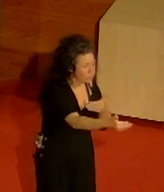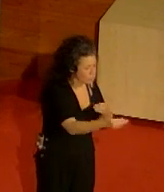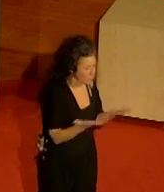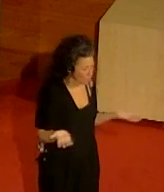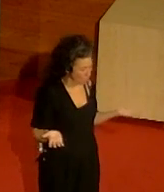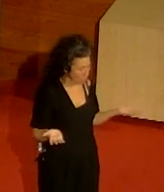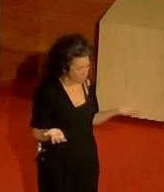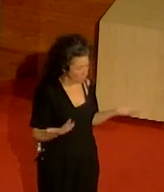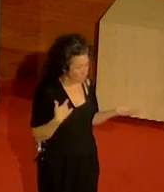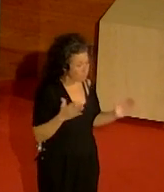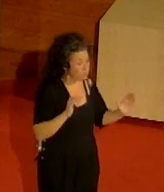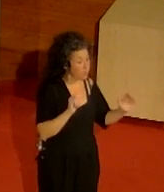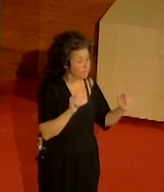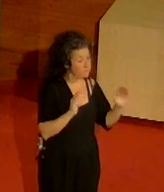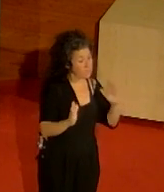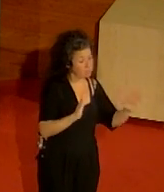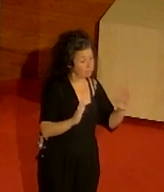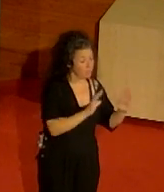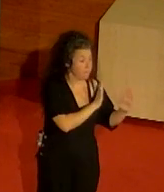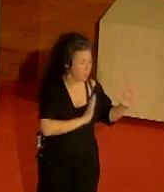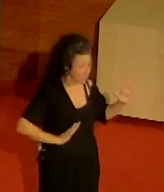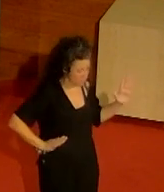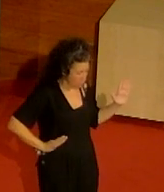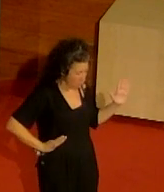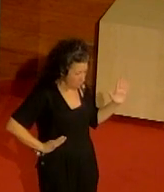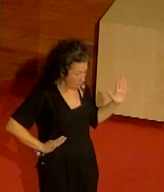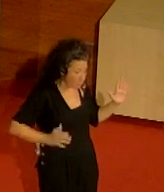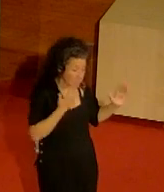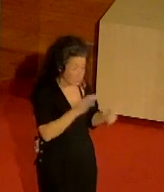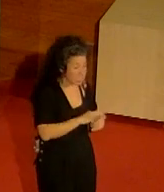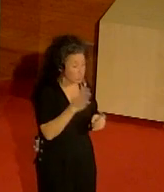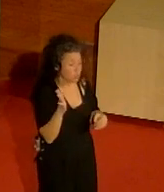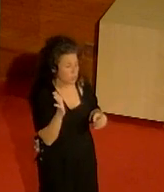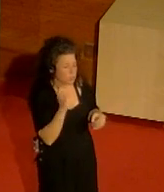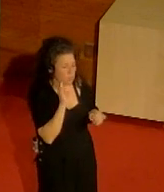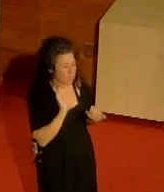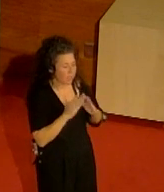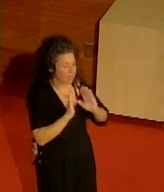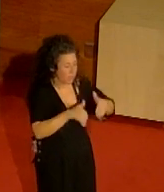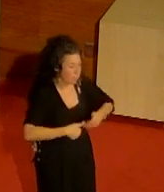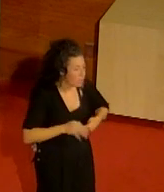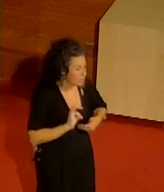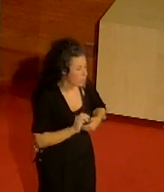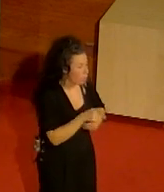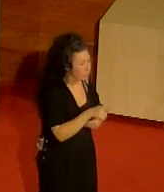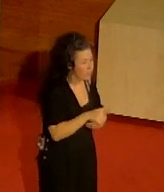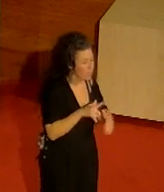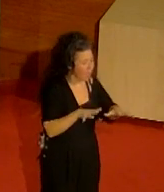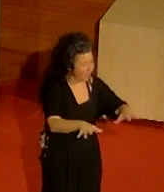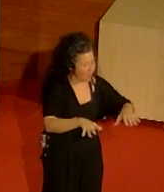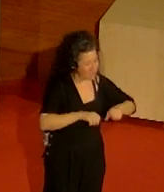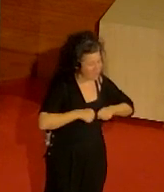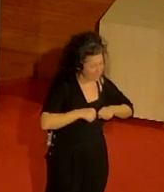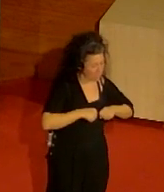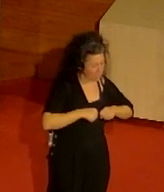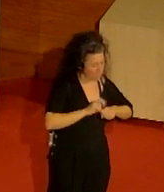un tiempo, hasta que puedes salir, si tienes suerte y te dan asilo en otro lugar, si vuelves a casa, si vas a otro lugar, lo que sea. Pero ¿qué